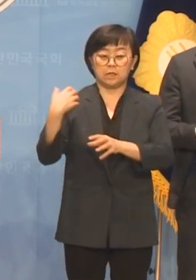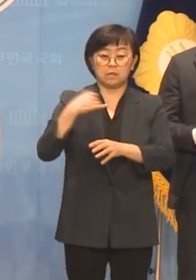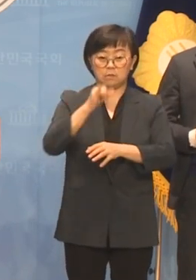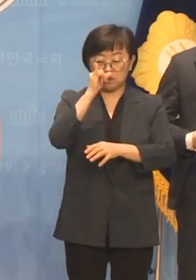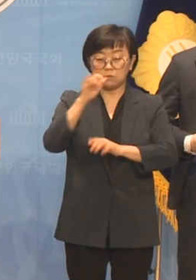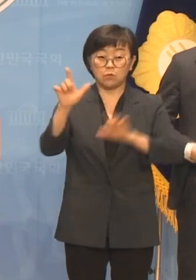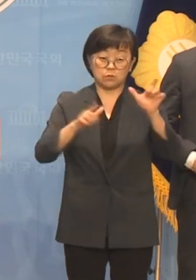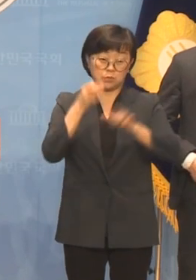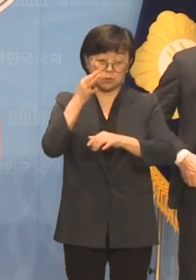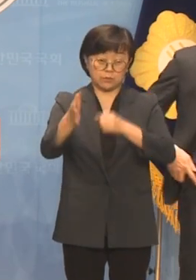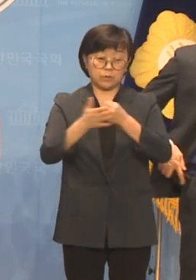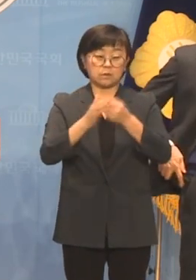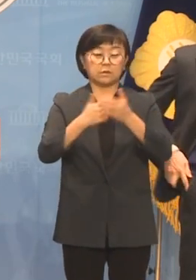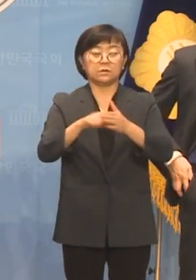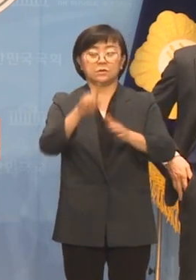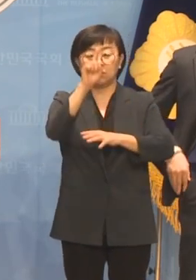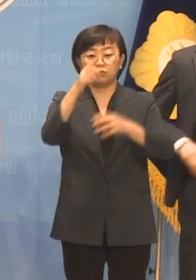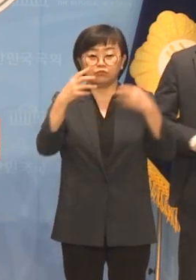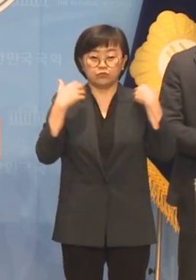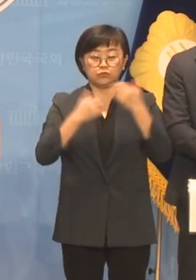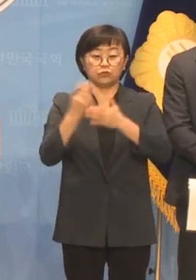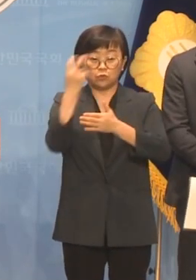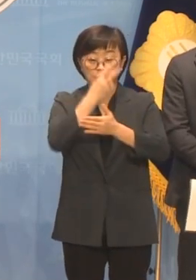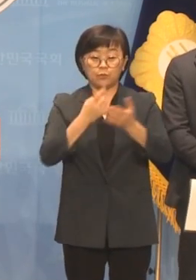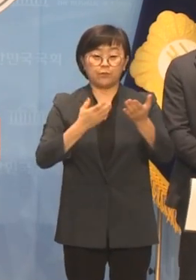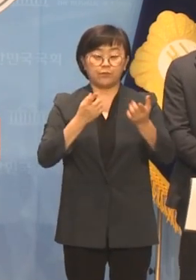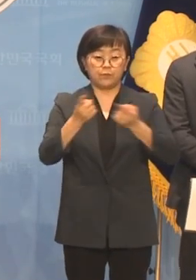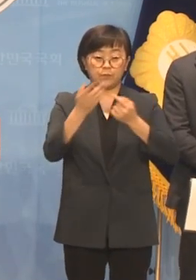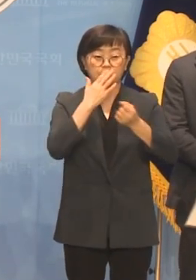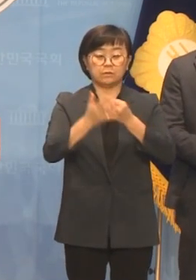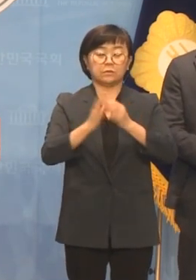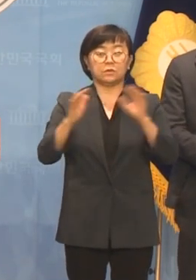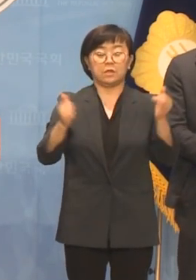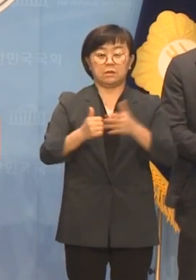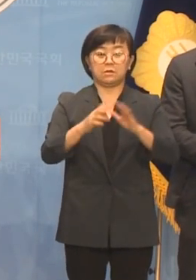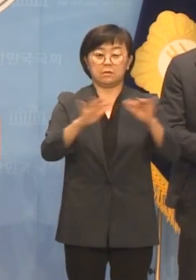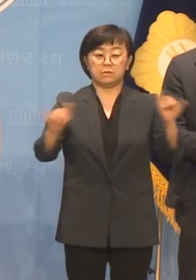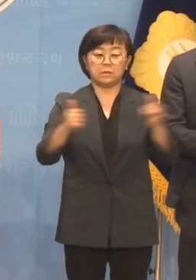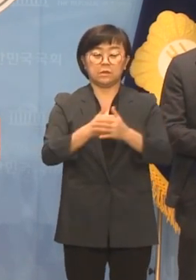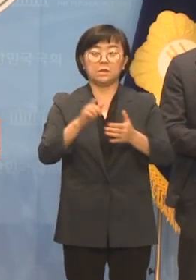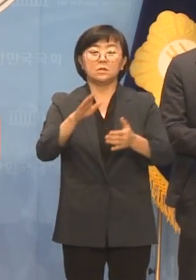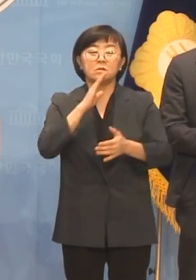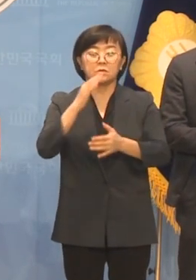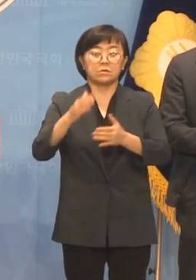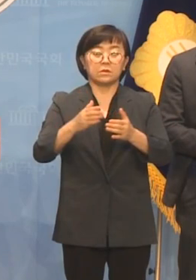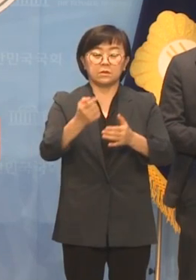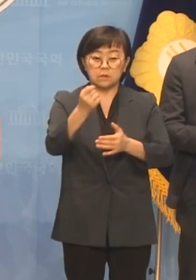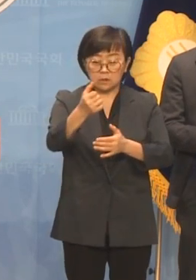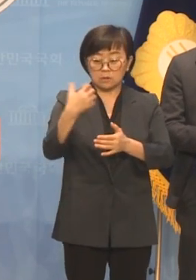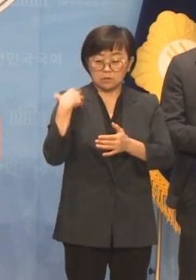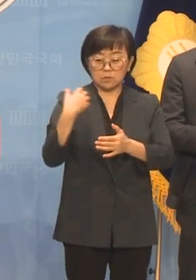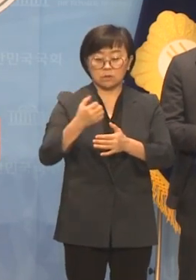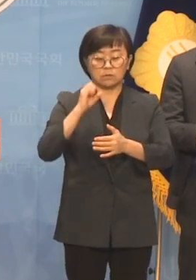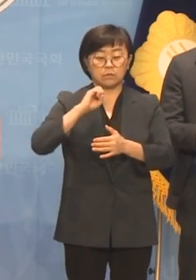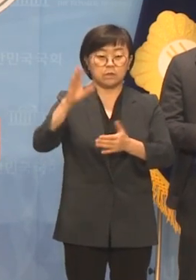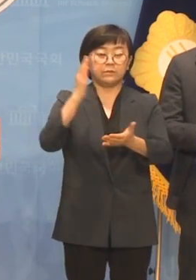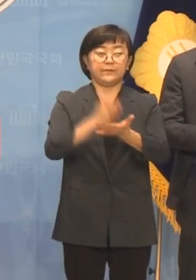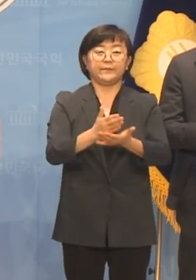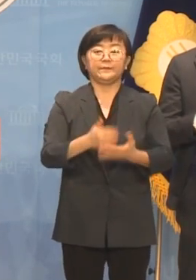합니다. 정부 견제에 책임이 있는 국회의 구성원으로서 최소한의 의무를 저버려서는 안